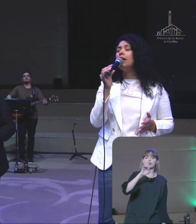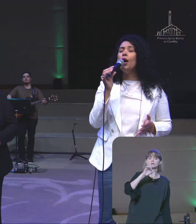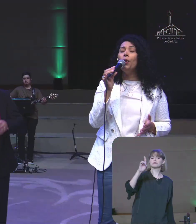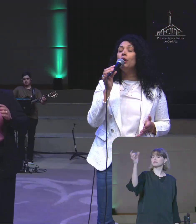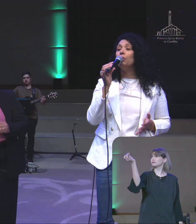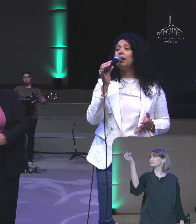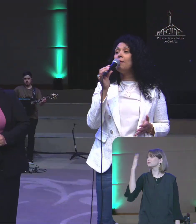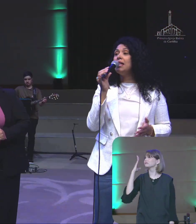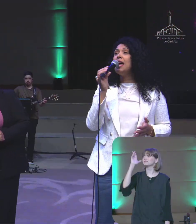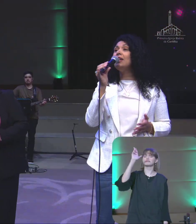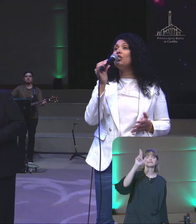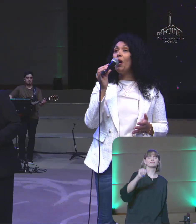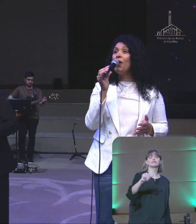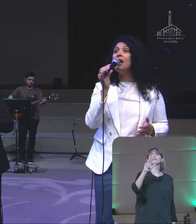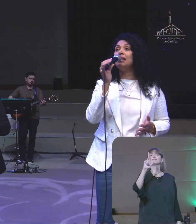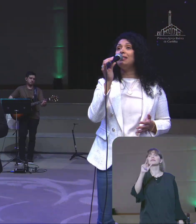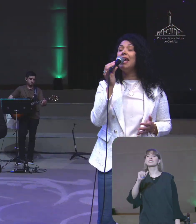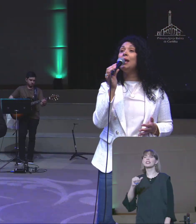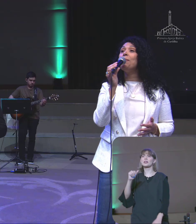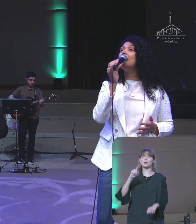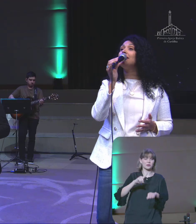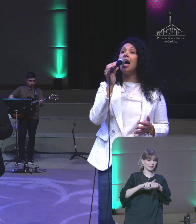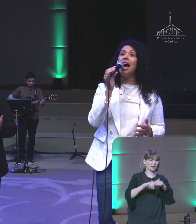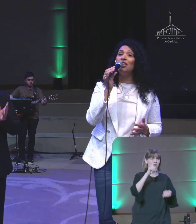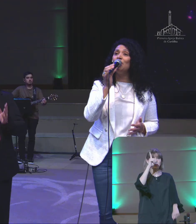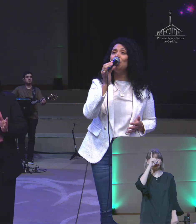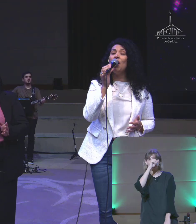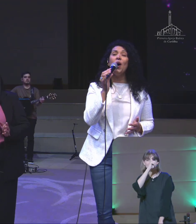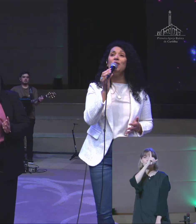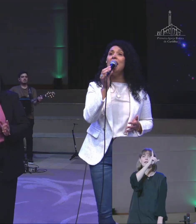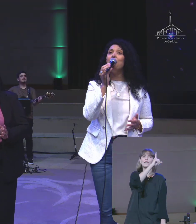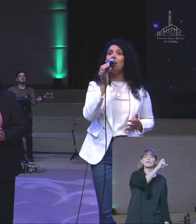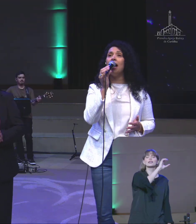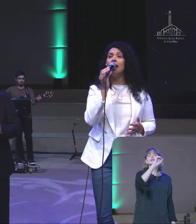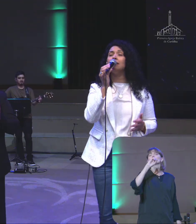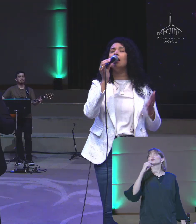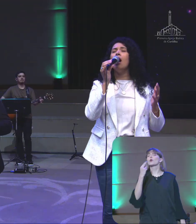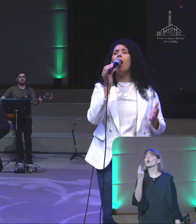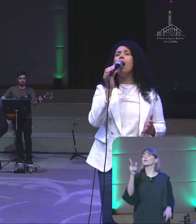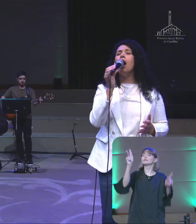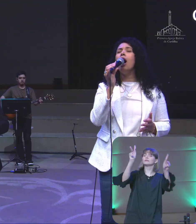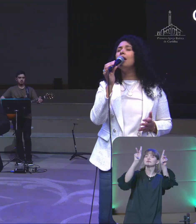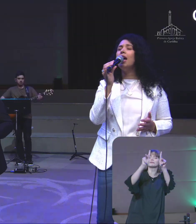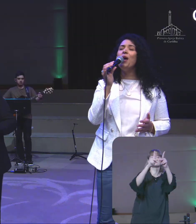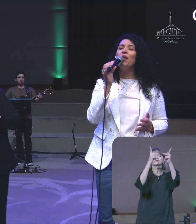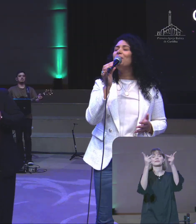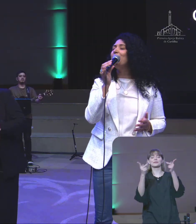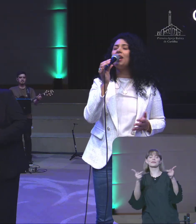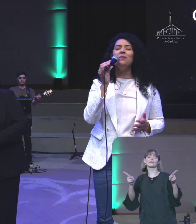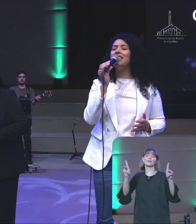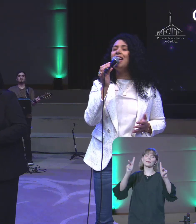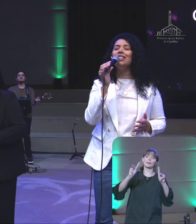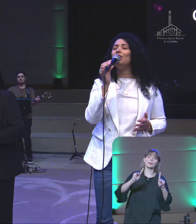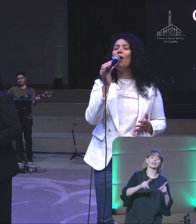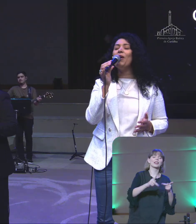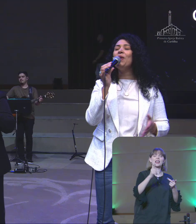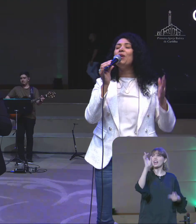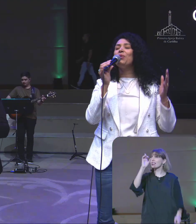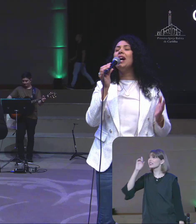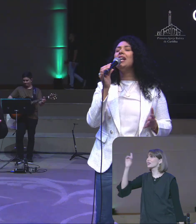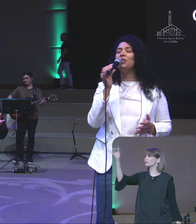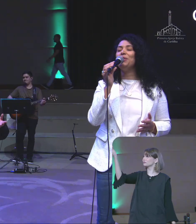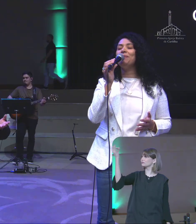Oh, não, nunca me deixou na tempestade ou na paz. Oh, não, nunca me